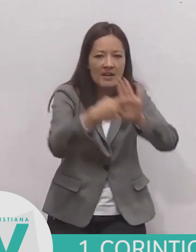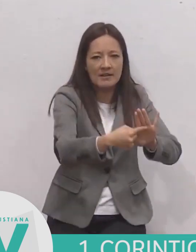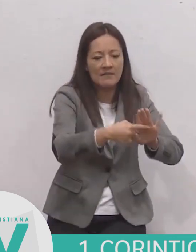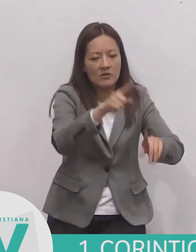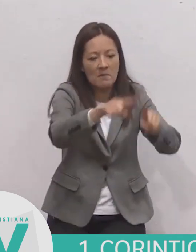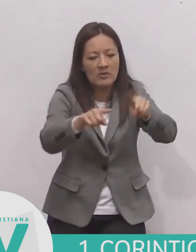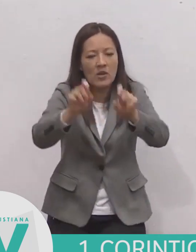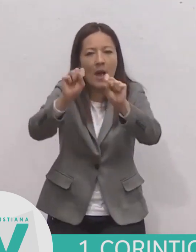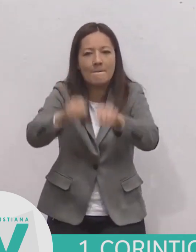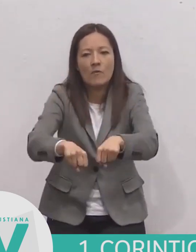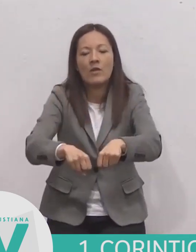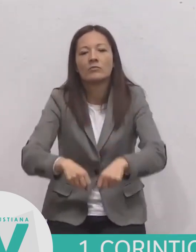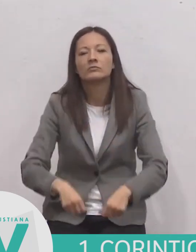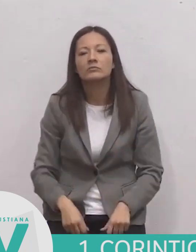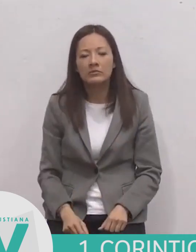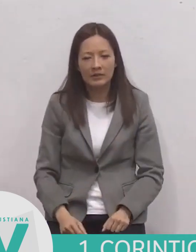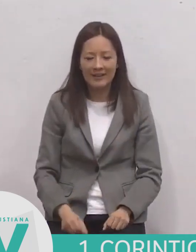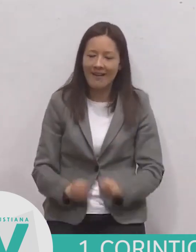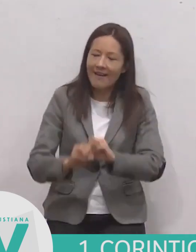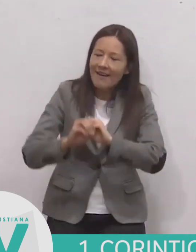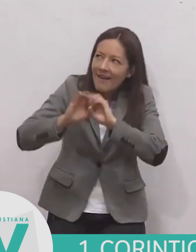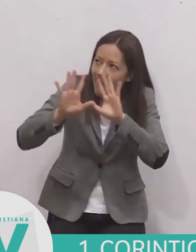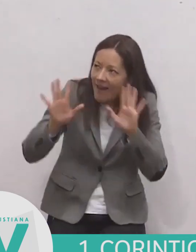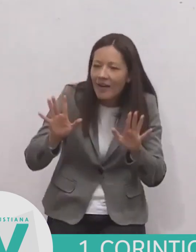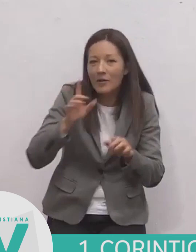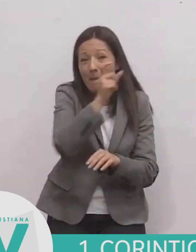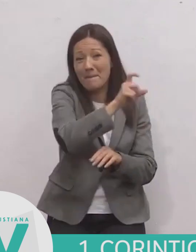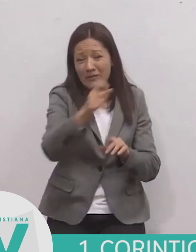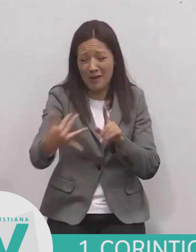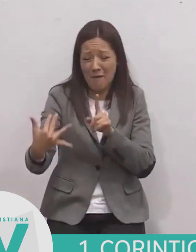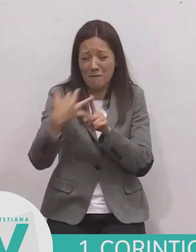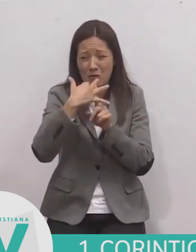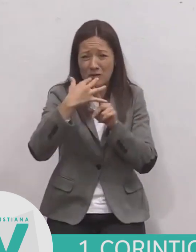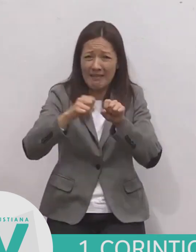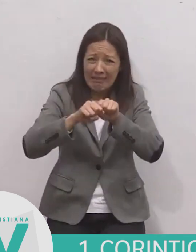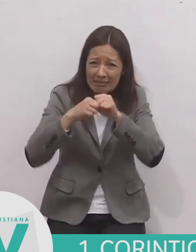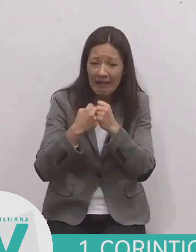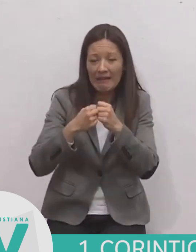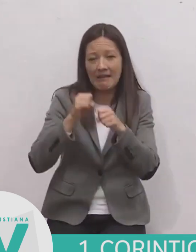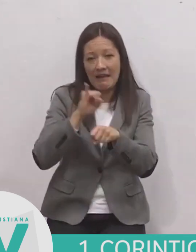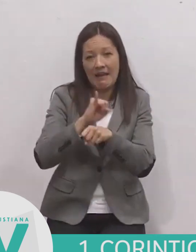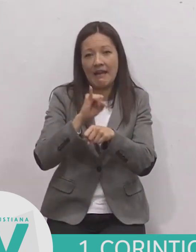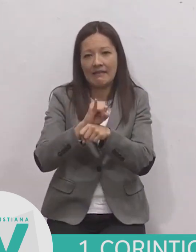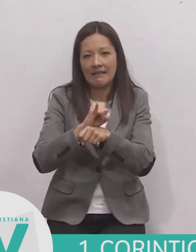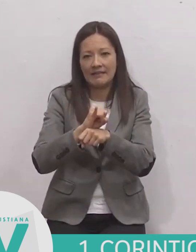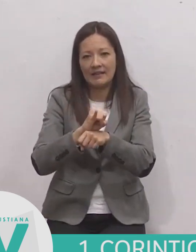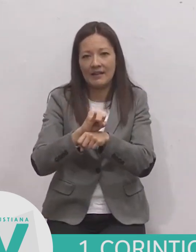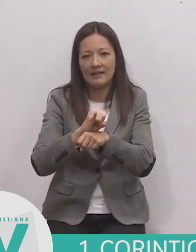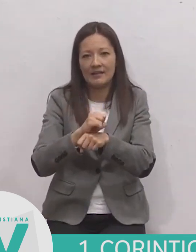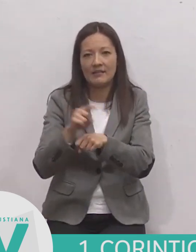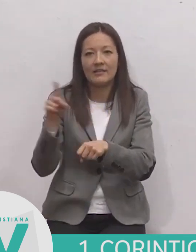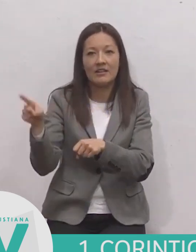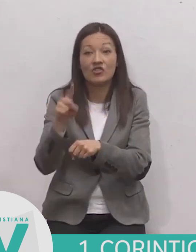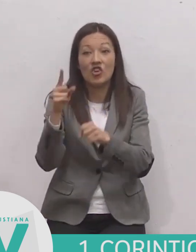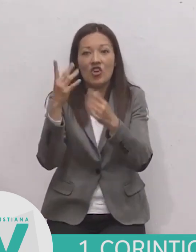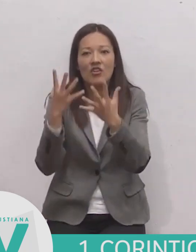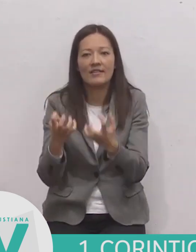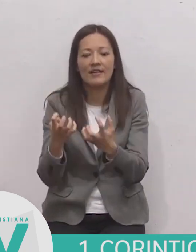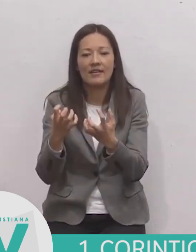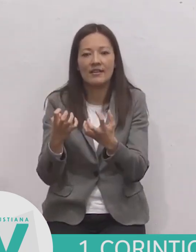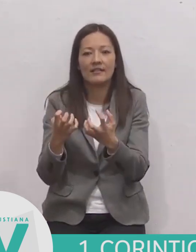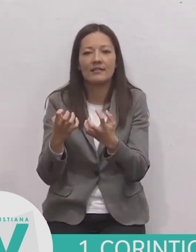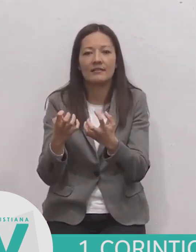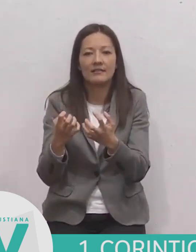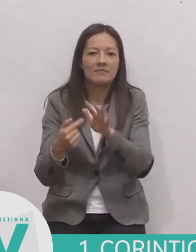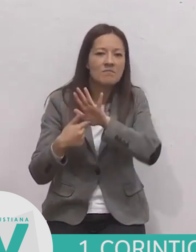que son aprobados. Claro, la gente que causa división, la gente que está dañando a la iglesia, las cabras, lo único que está sirviendo eso es